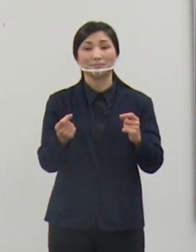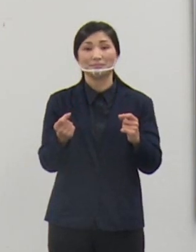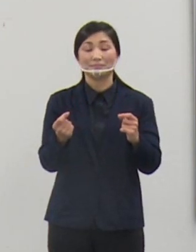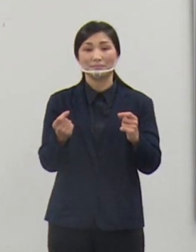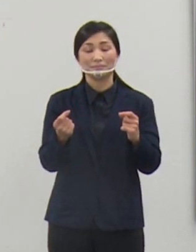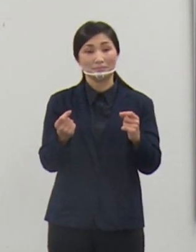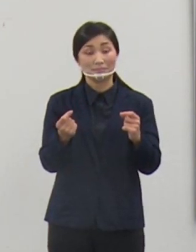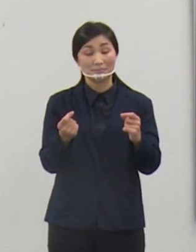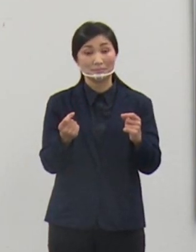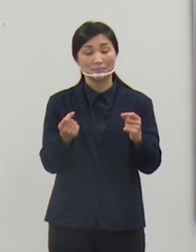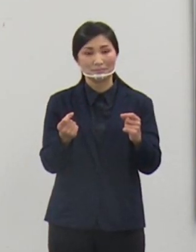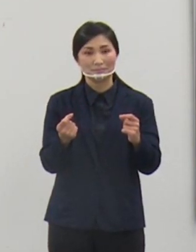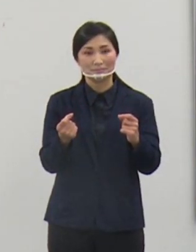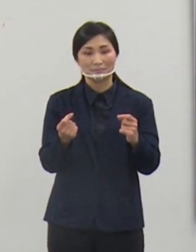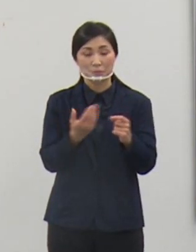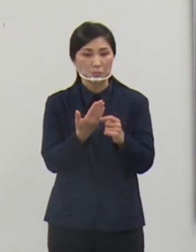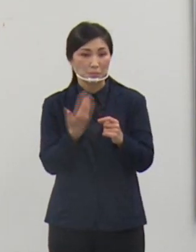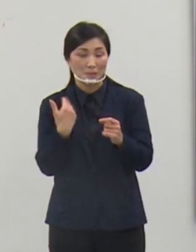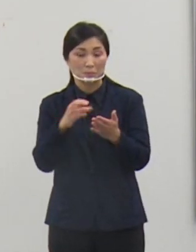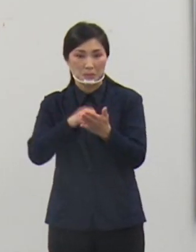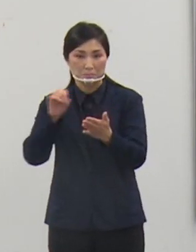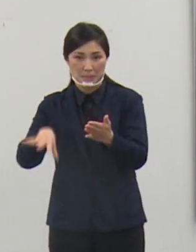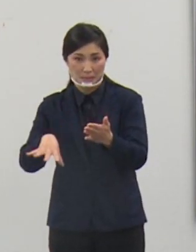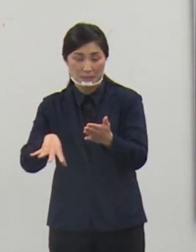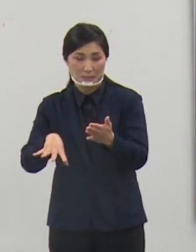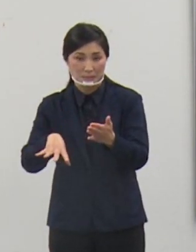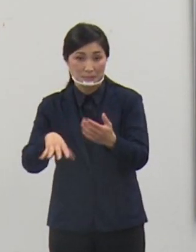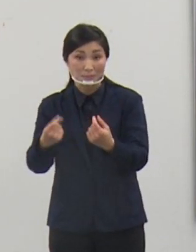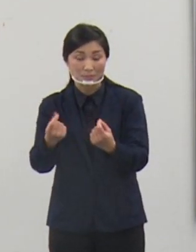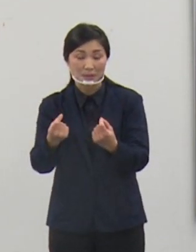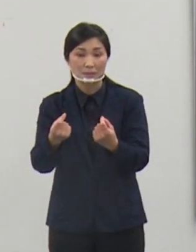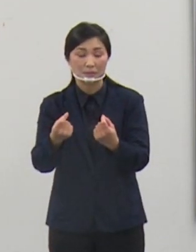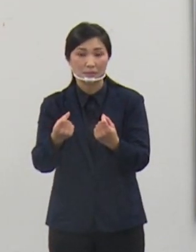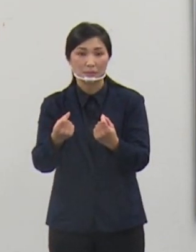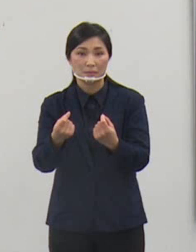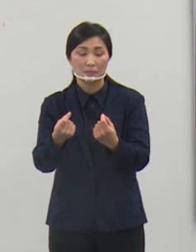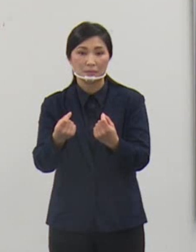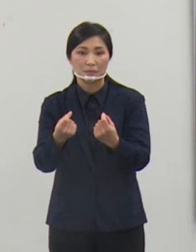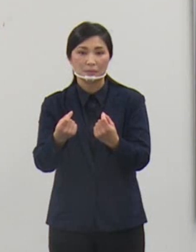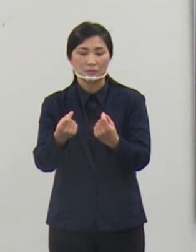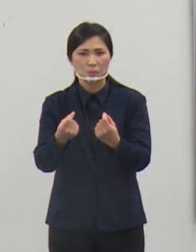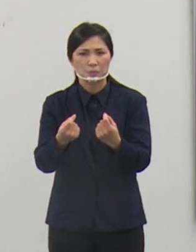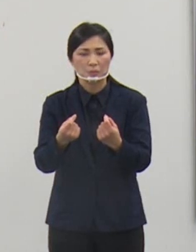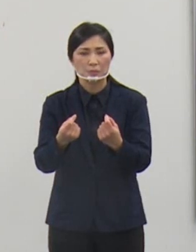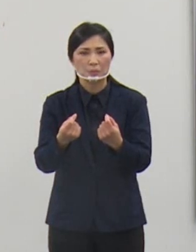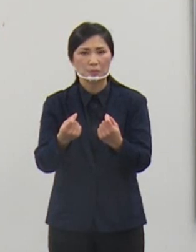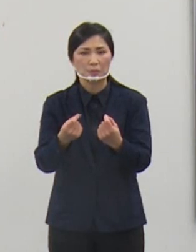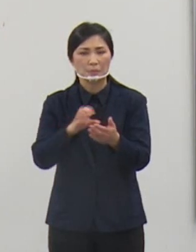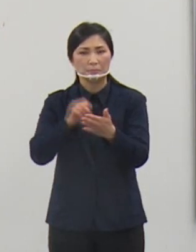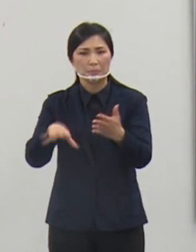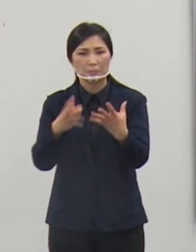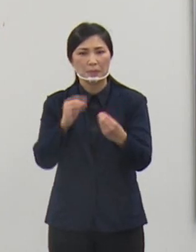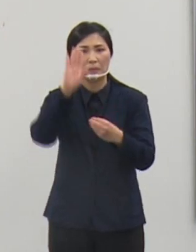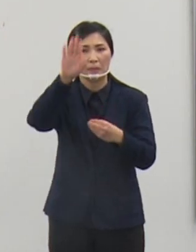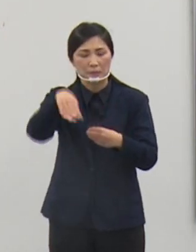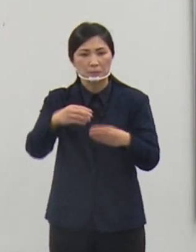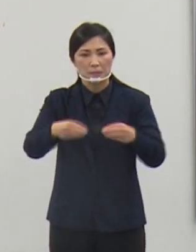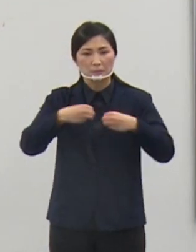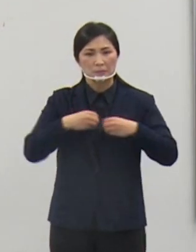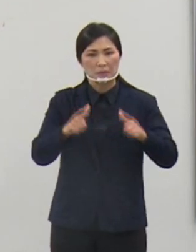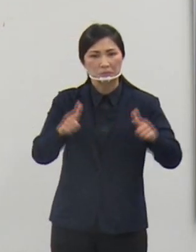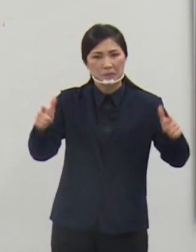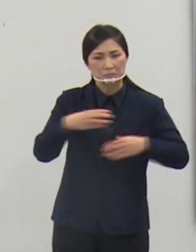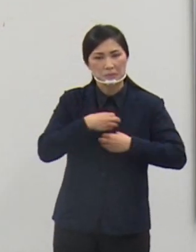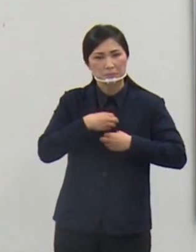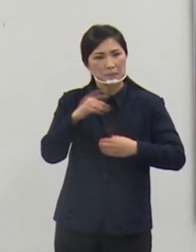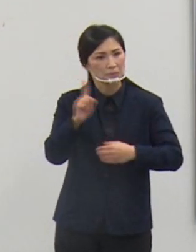この撤廃ということですけれども、それを撤廃することで感染が拡大するというこの懸念はあるのかどうか教えてください。